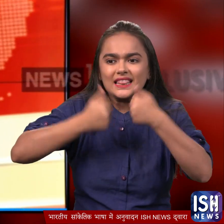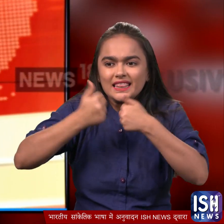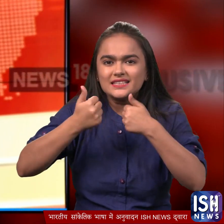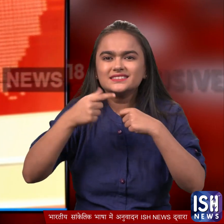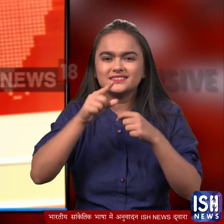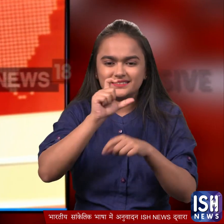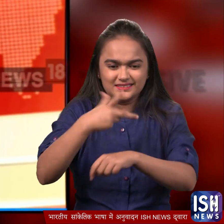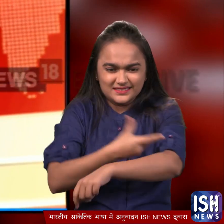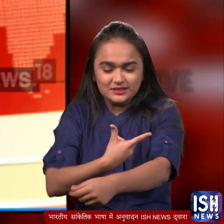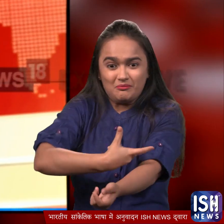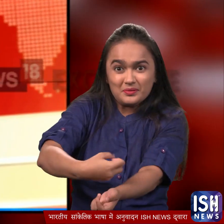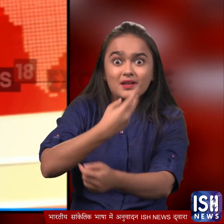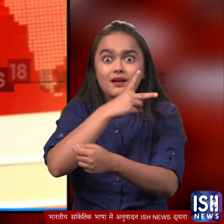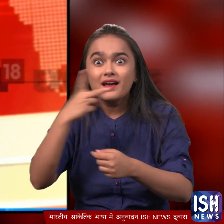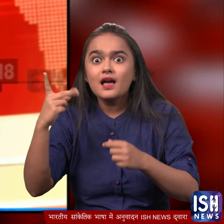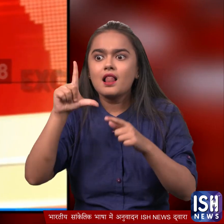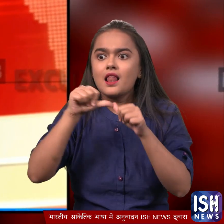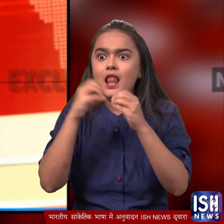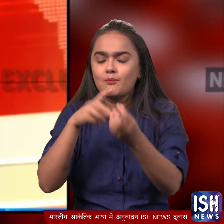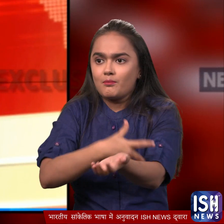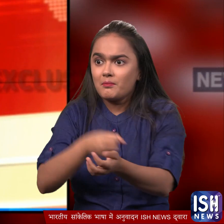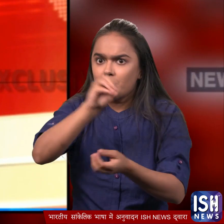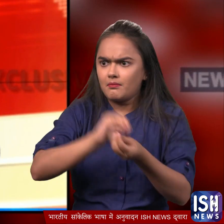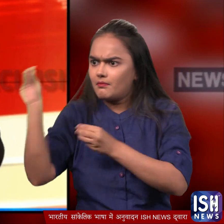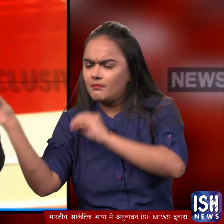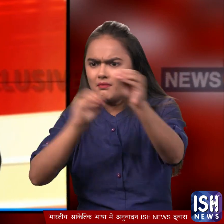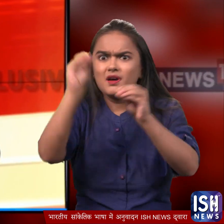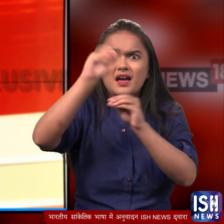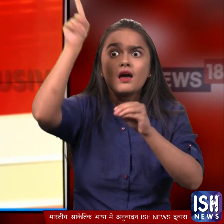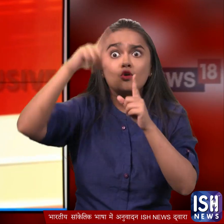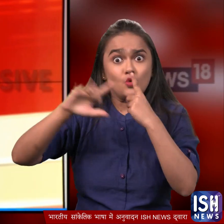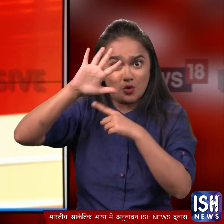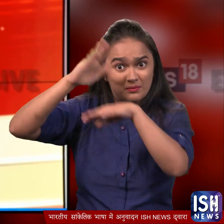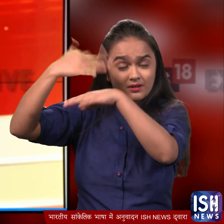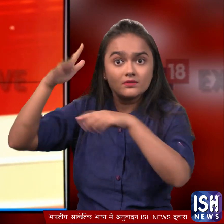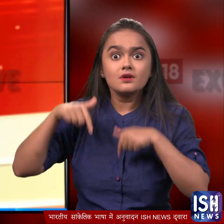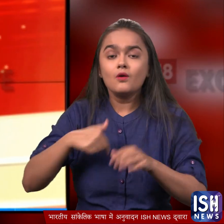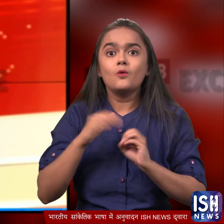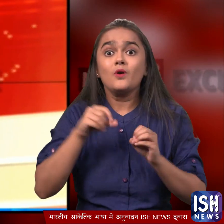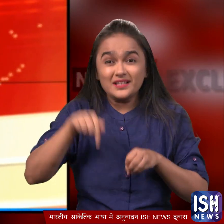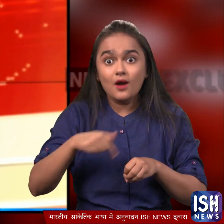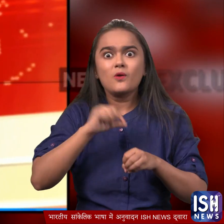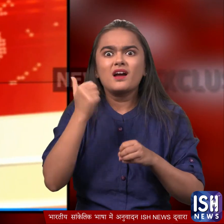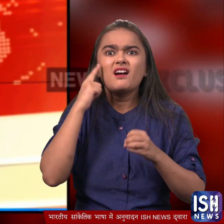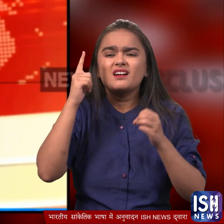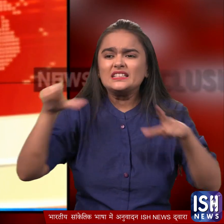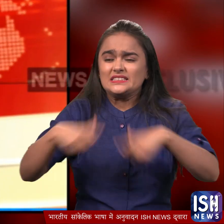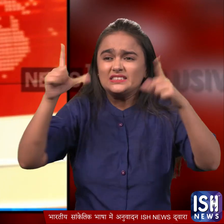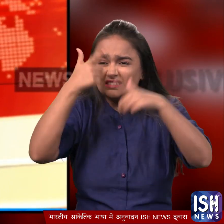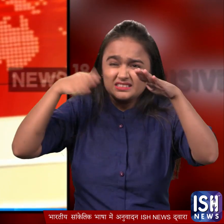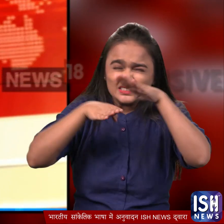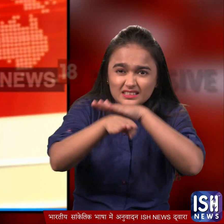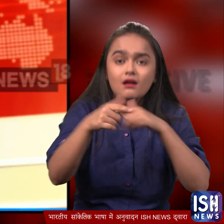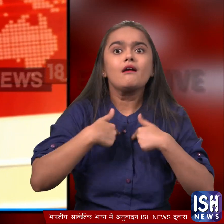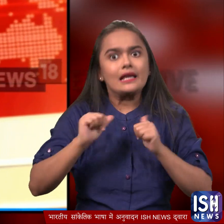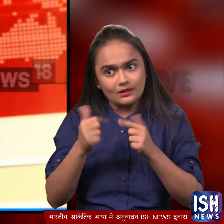सकता है, जिसका इस्तेमाल यूरोप के देशों ने टेस्ट किट पहुंचाने और मरीजों के सैंपल को लैब तक भेजने में किया। और अब ड्रोन से ही जंगल, पहाड़ और टापुओं पर